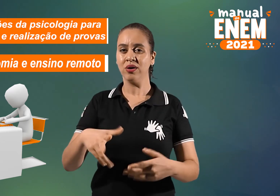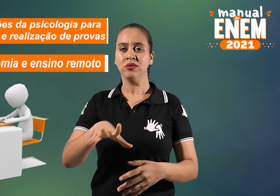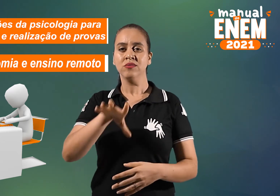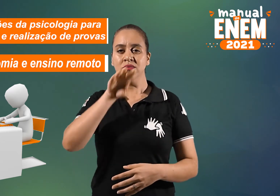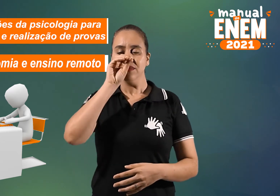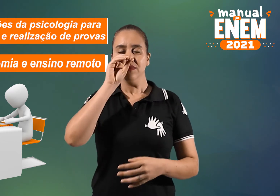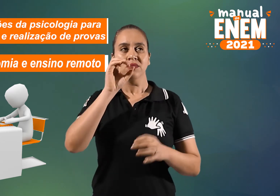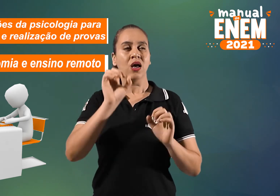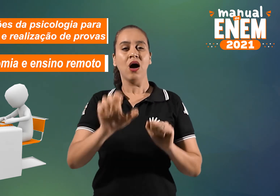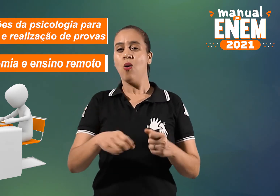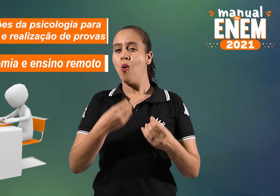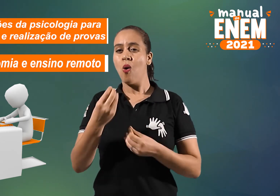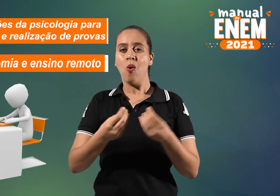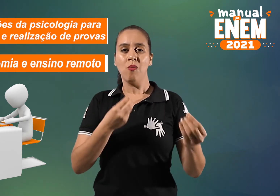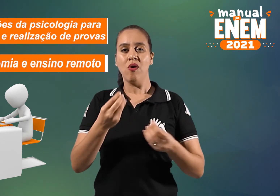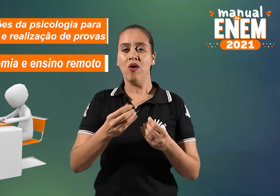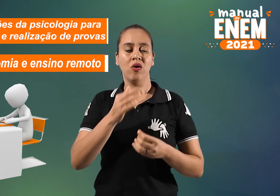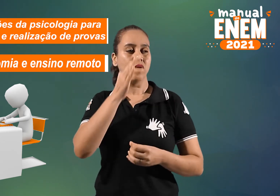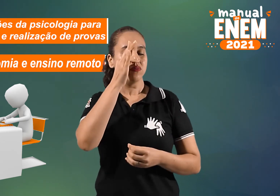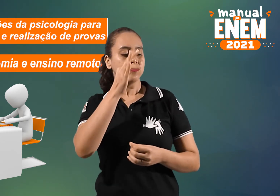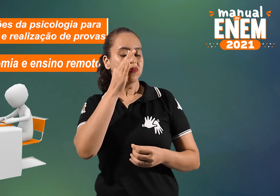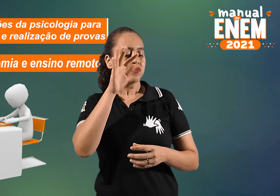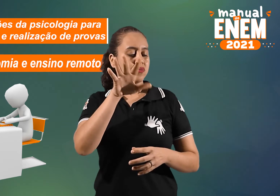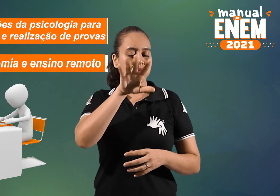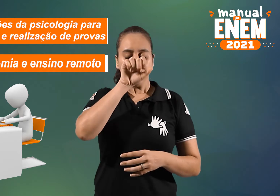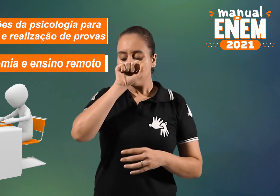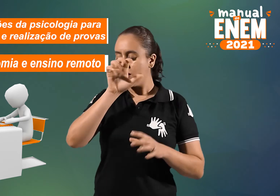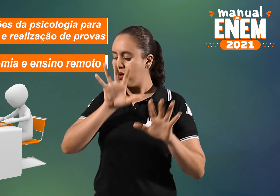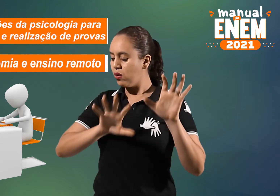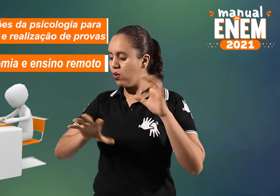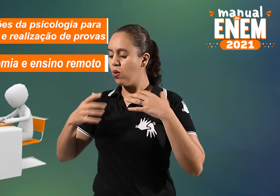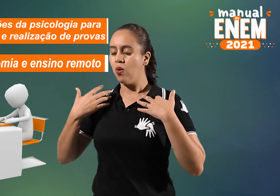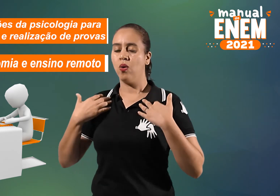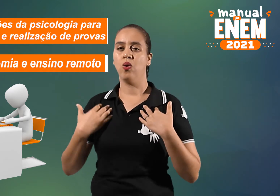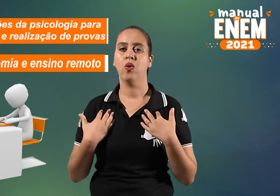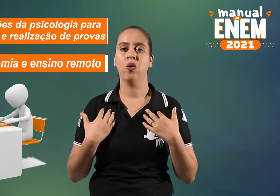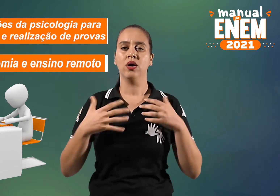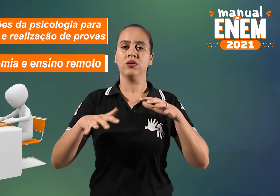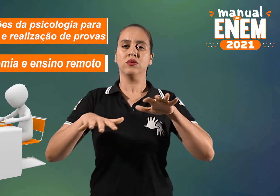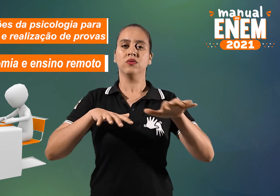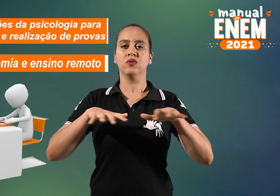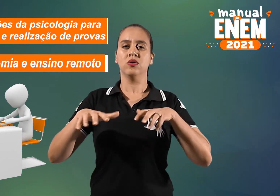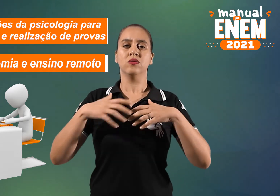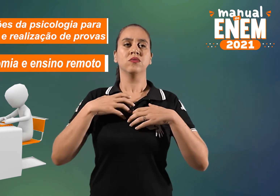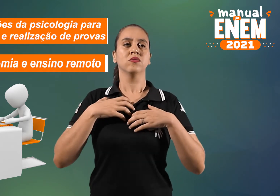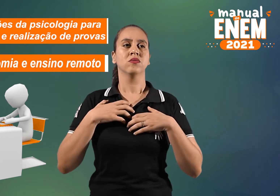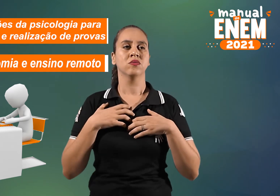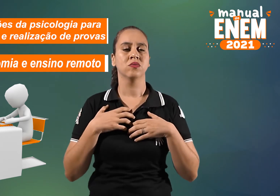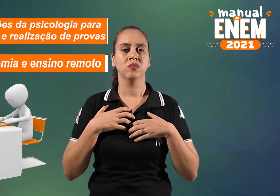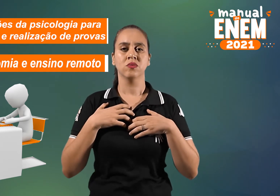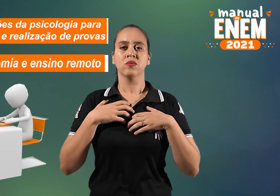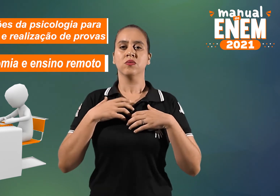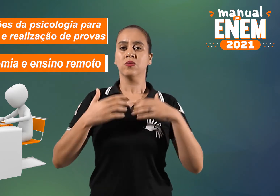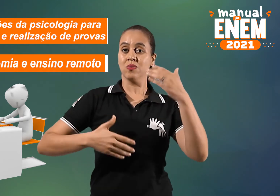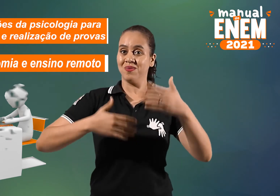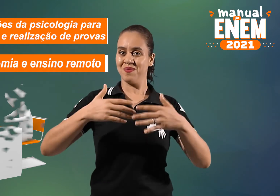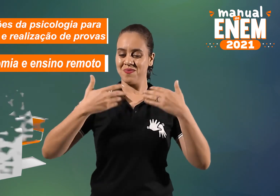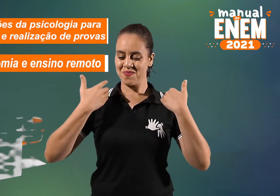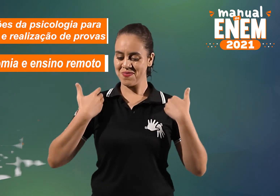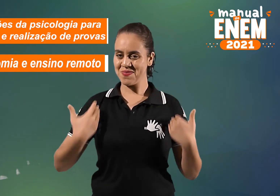sua respiração e os movimentos que você faz quando respira. Identifique os movimentos corporais durante sua rotina e sua